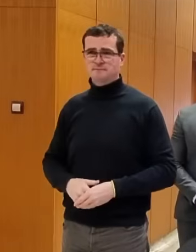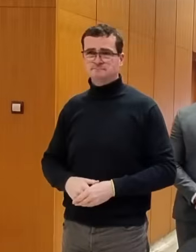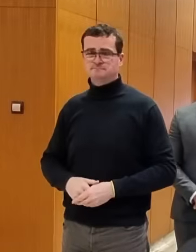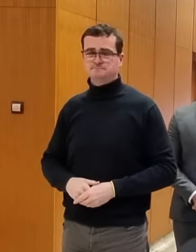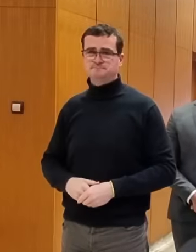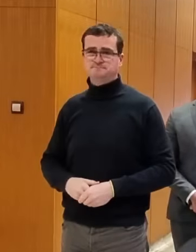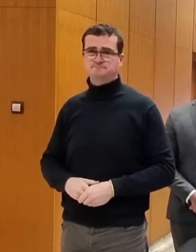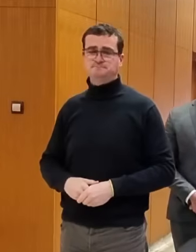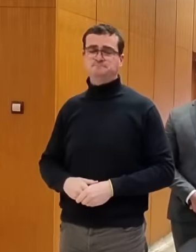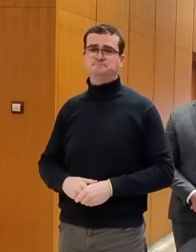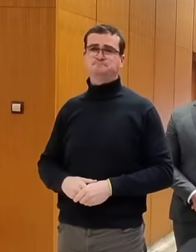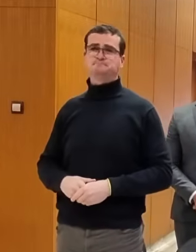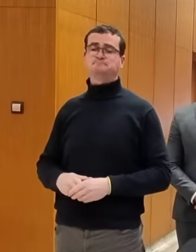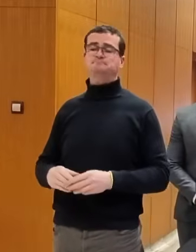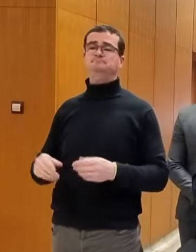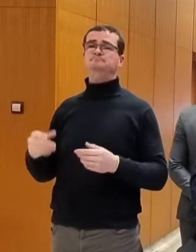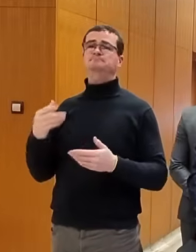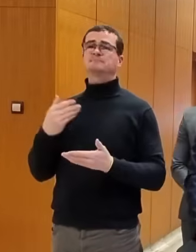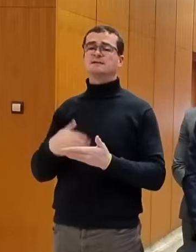a pokiaľ ide